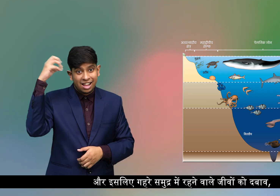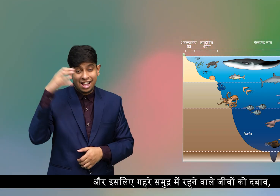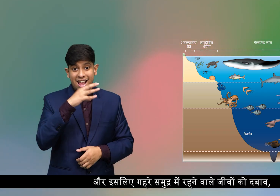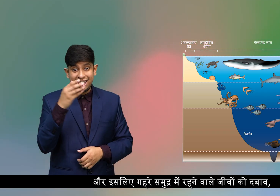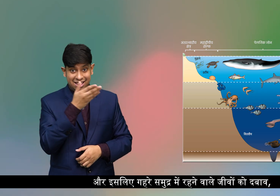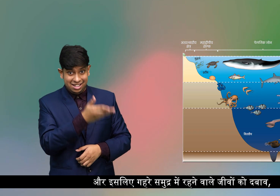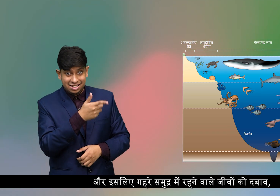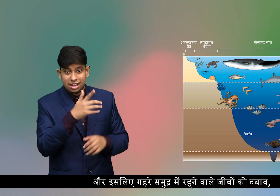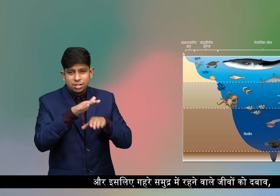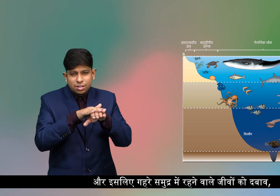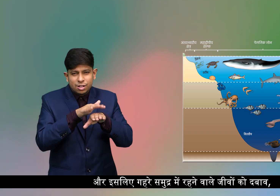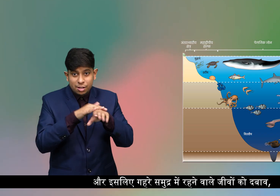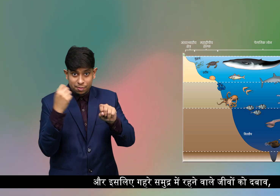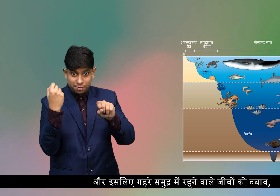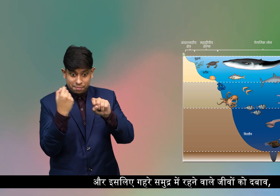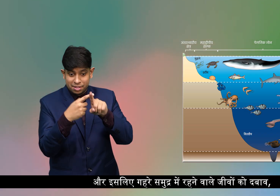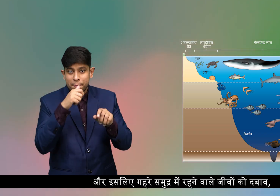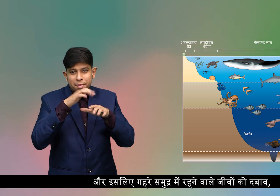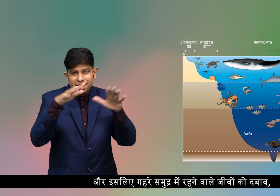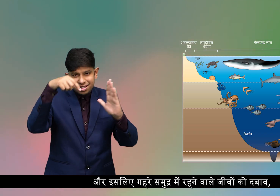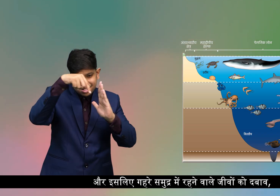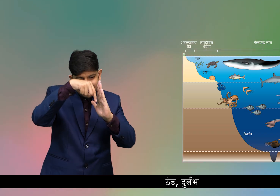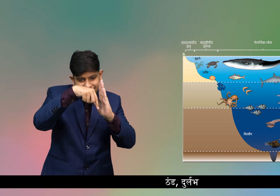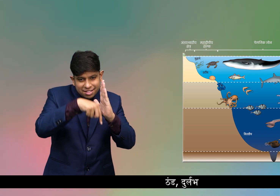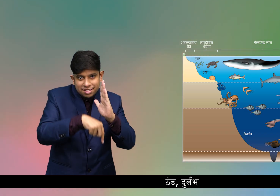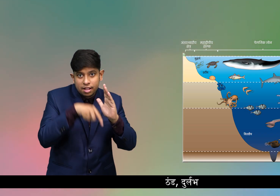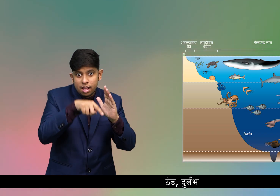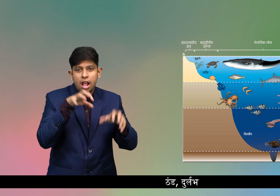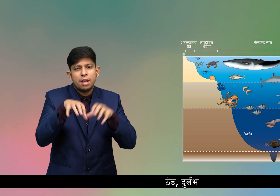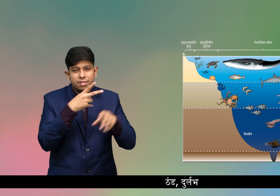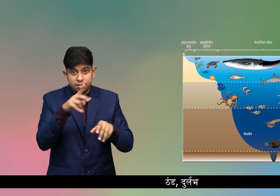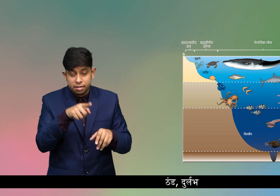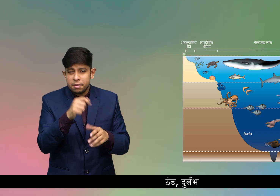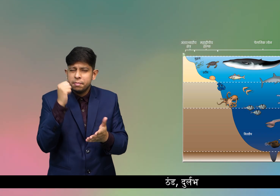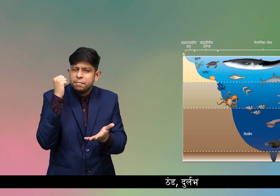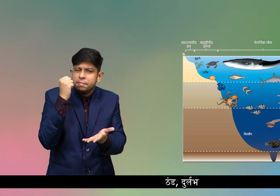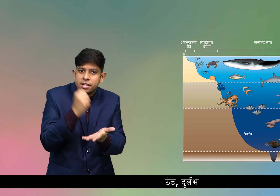में रहने वाले जीवों को दबाव, ठंड, दुर्लभ